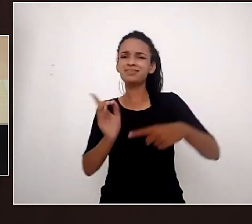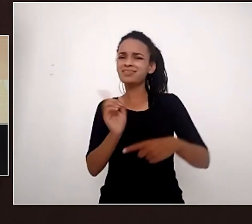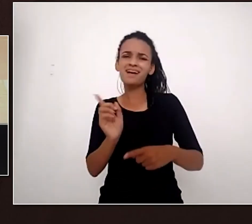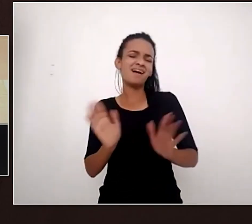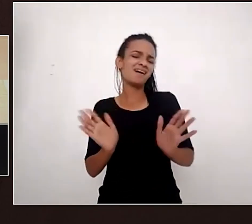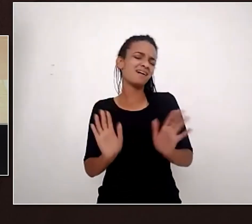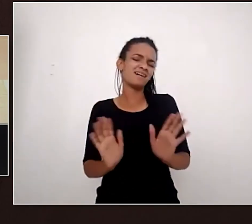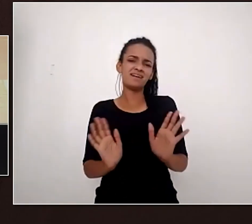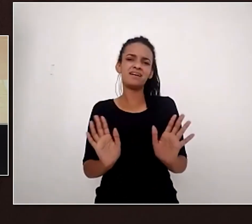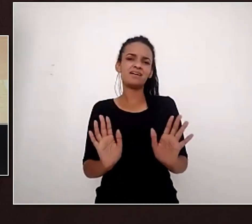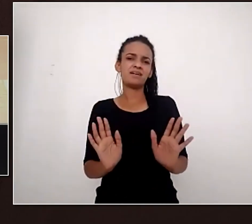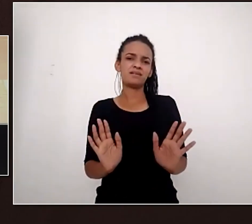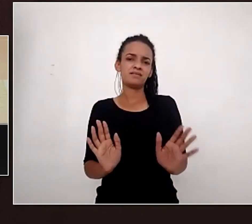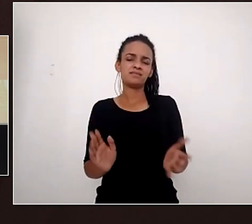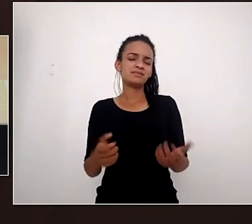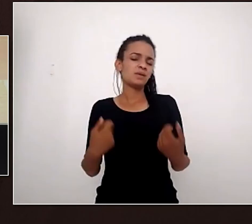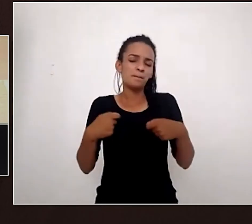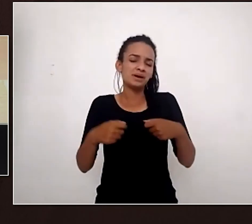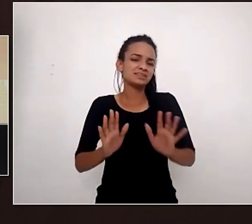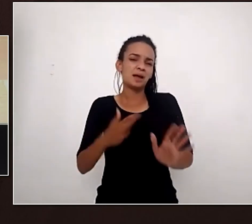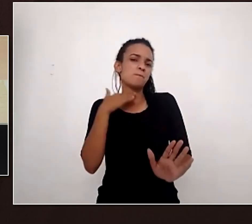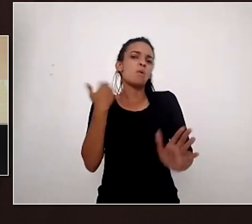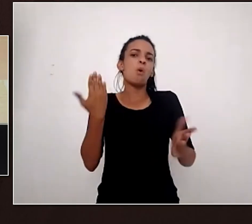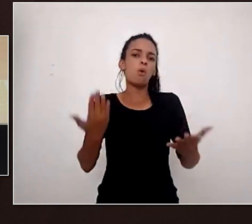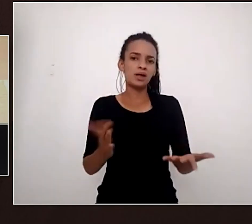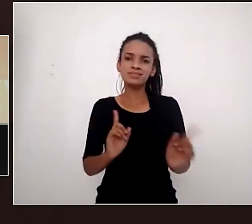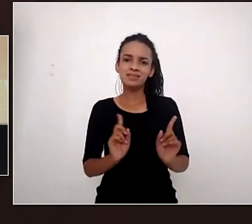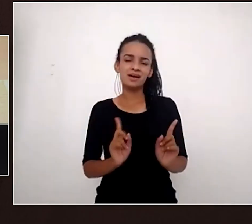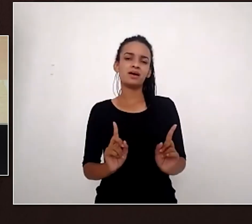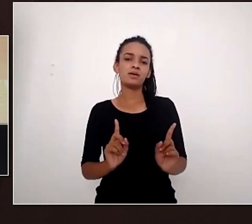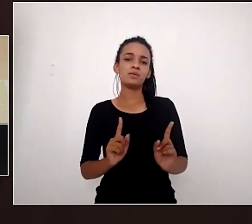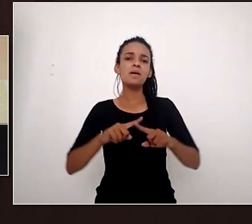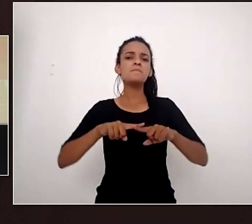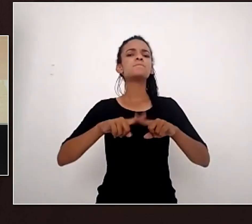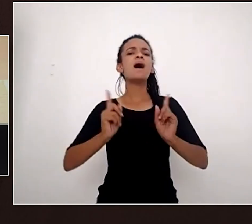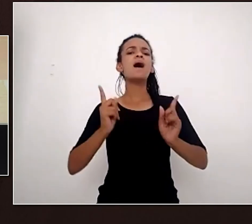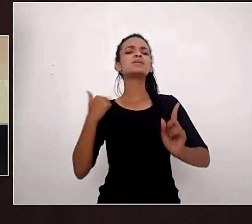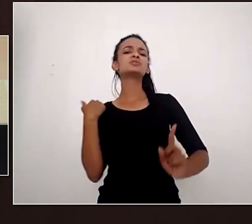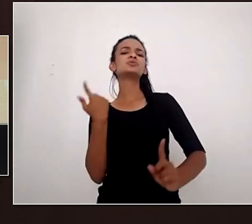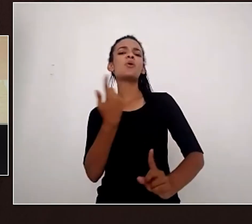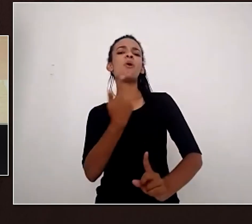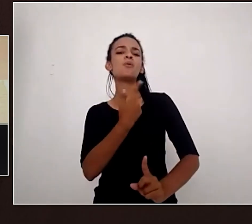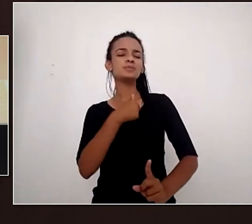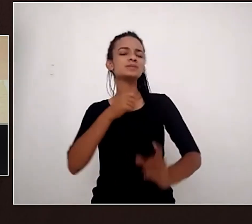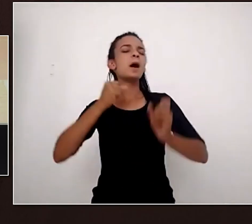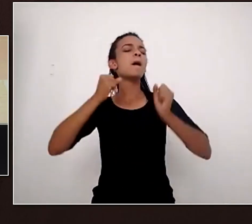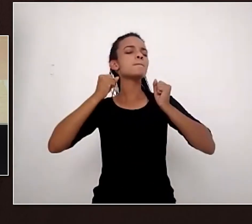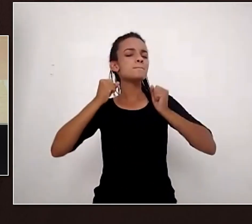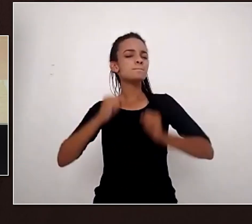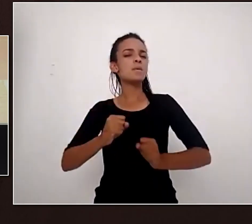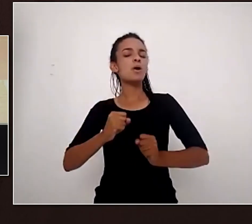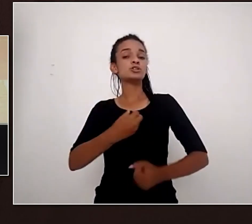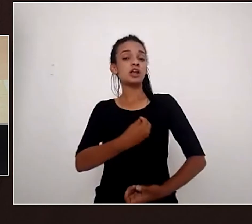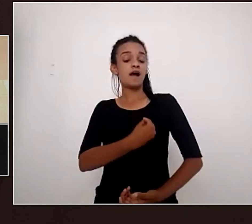martírio físico, mas, irmão, nós podemos, irmãos, ser mártires, viver uma vida de mártires